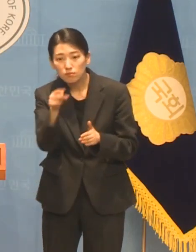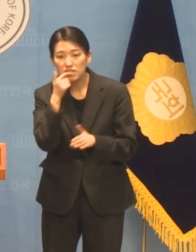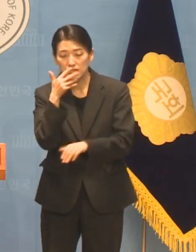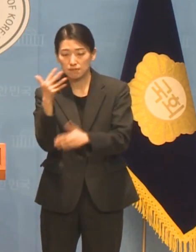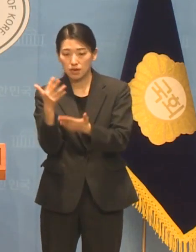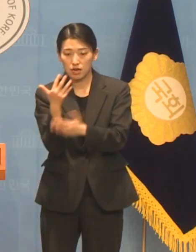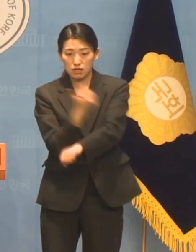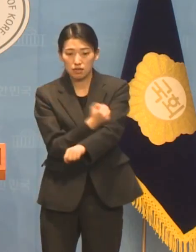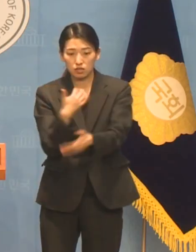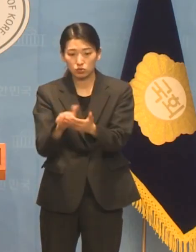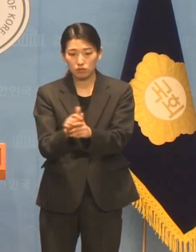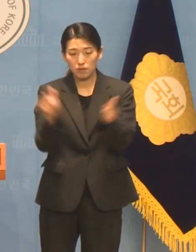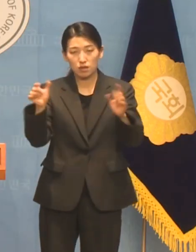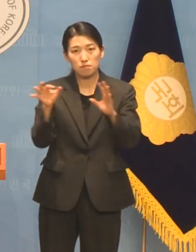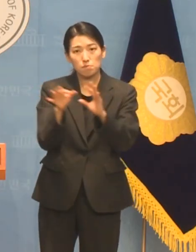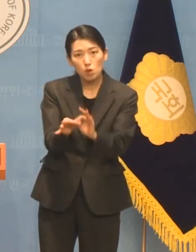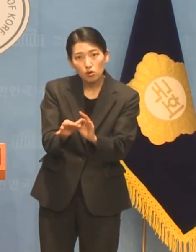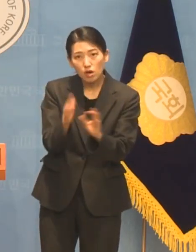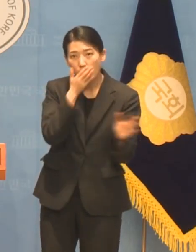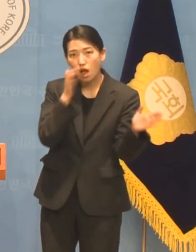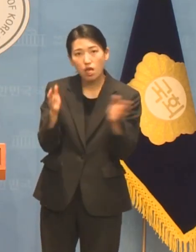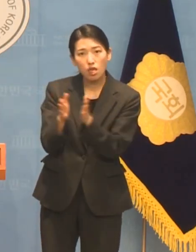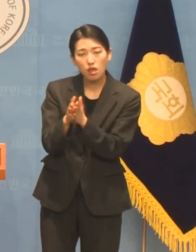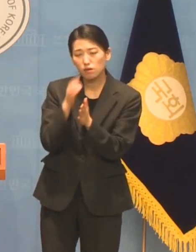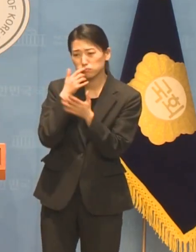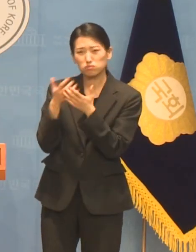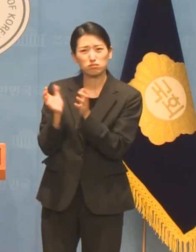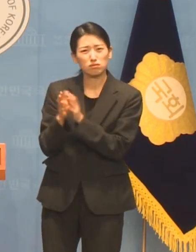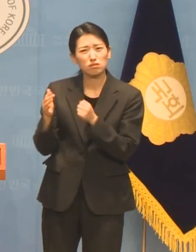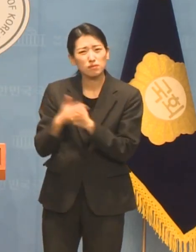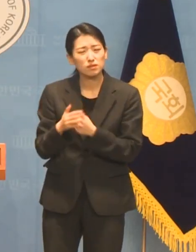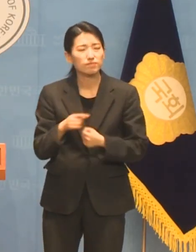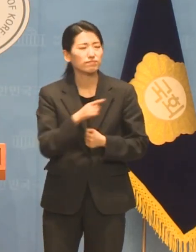민주당 책임으로 몰아가려 하고 있습니다. 국정을